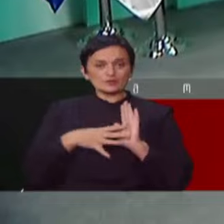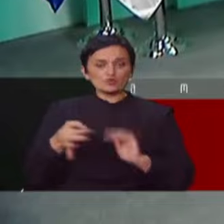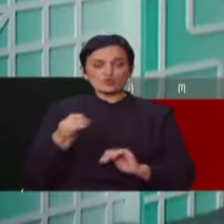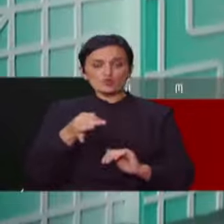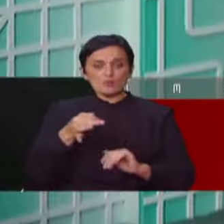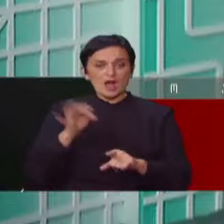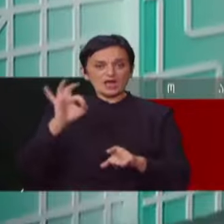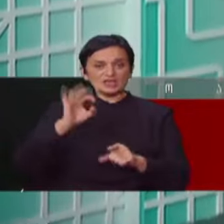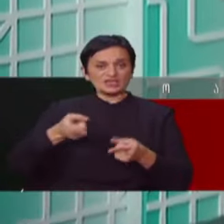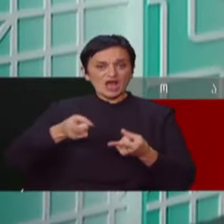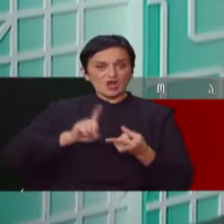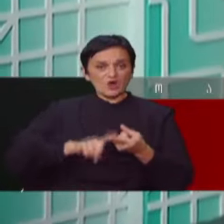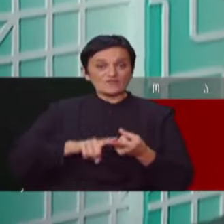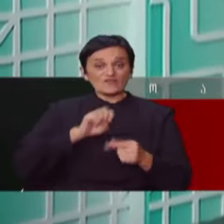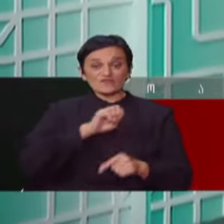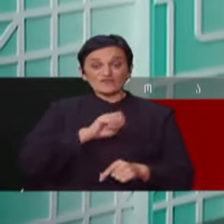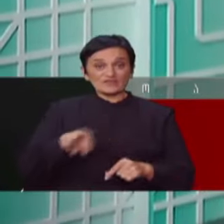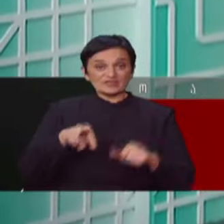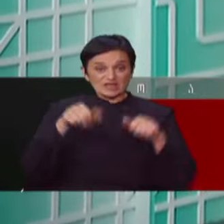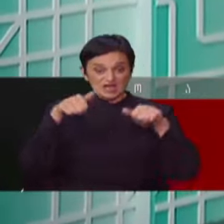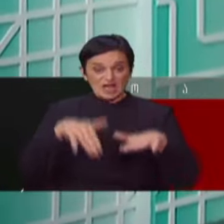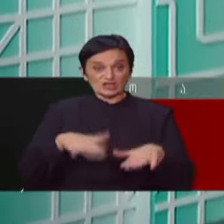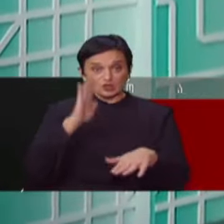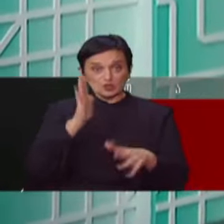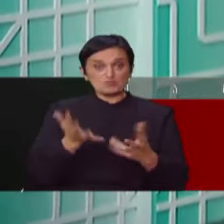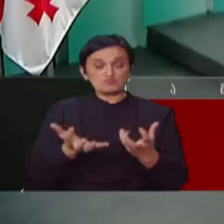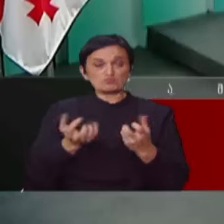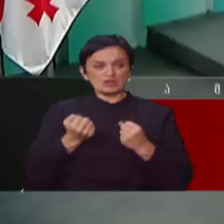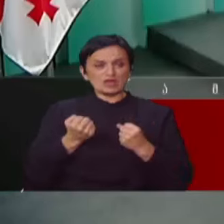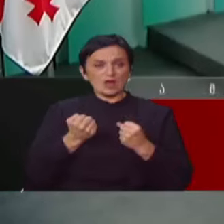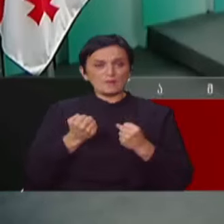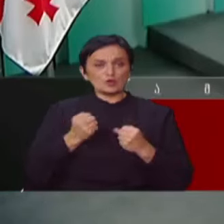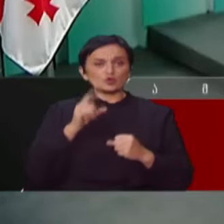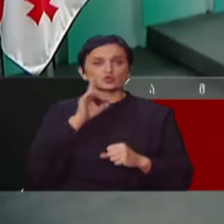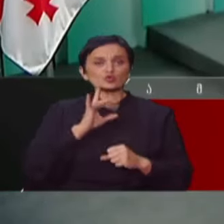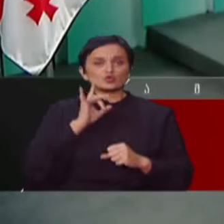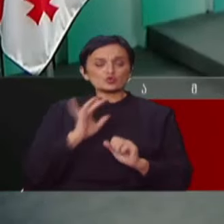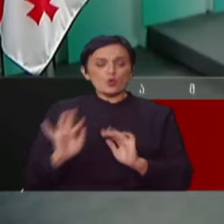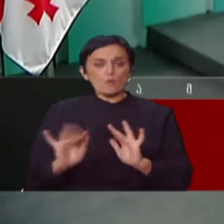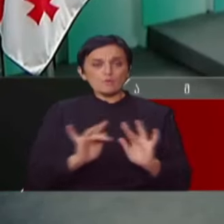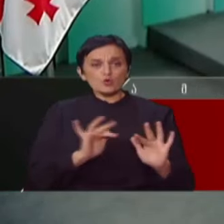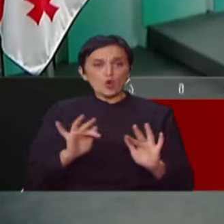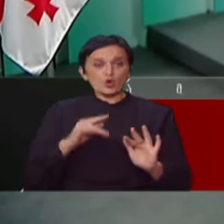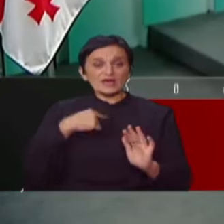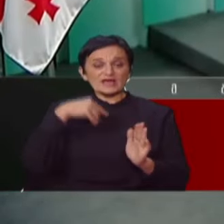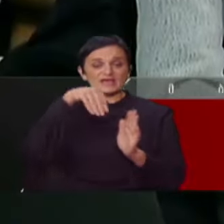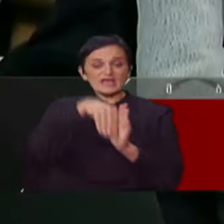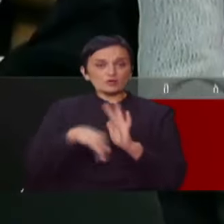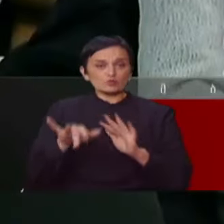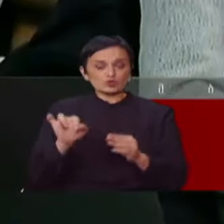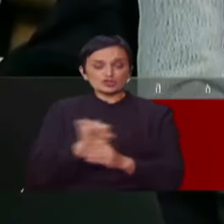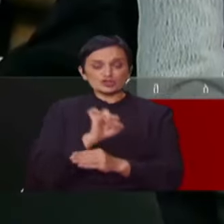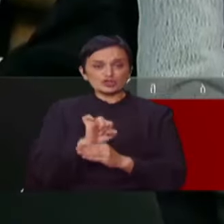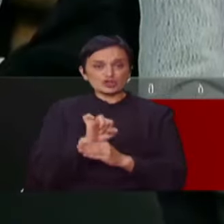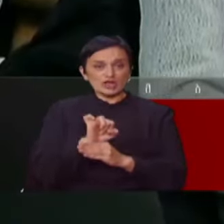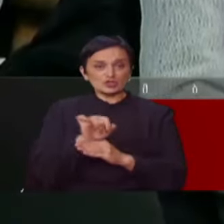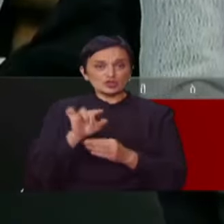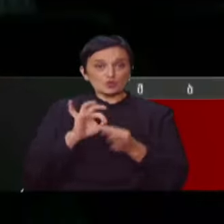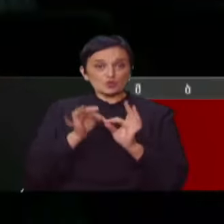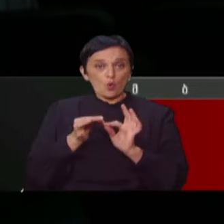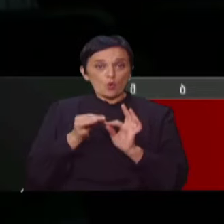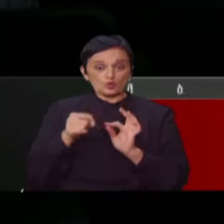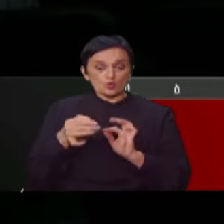უბანთან დაკავშირებით და ვიდრე ეს გადაწყვეტილება იქნება მიღებული, დროებით პროცესი, კენჭისხრის პროცესი არის შეჩერებული